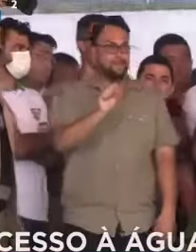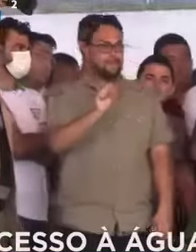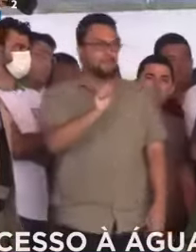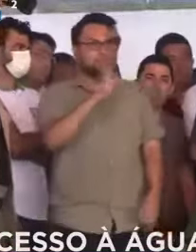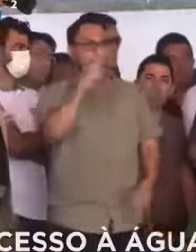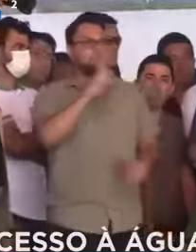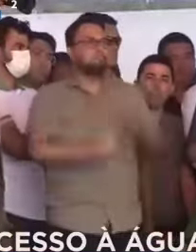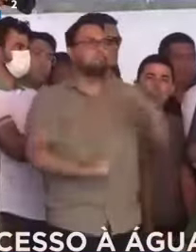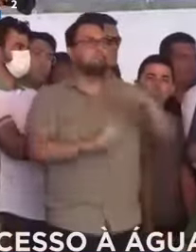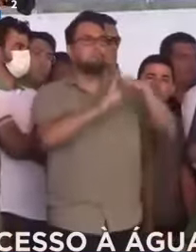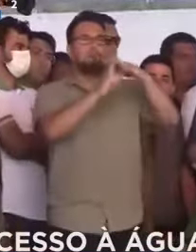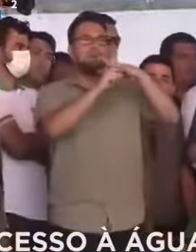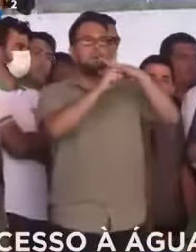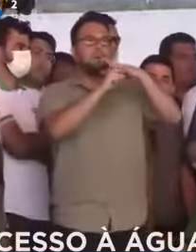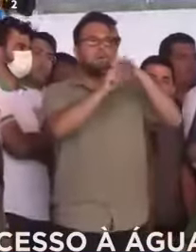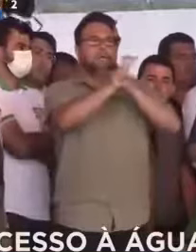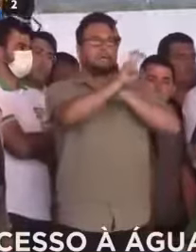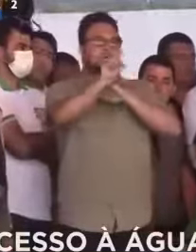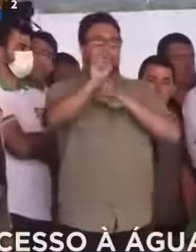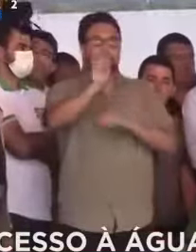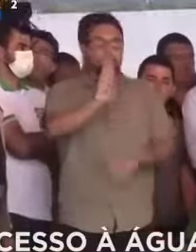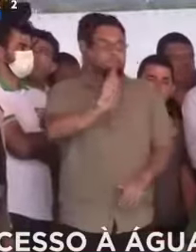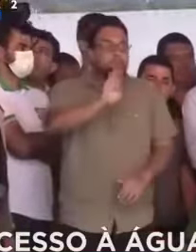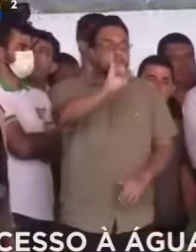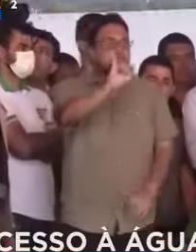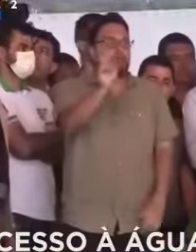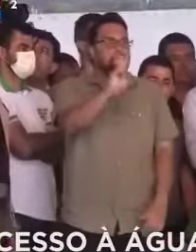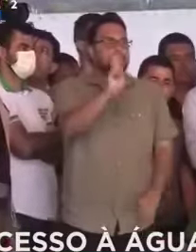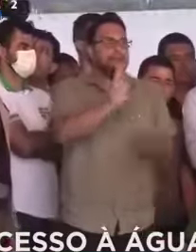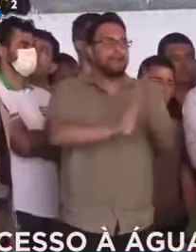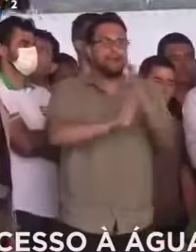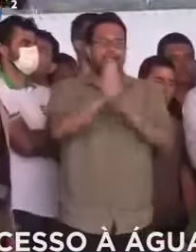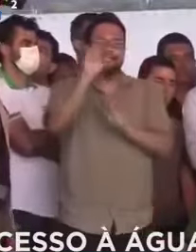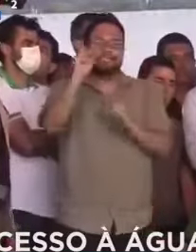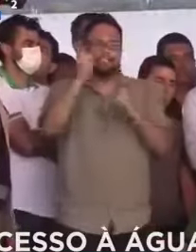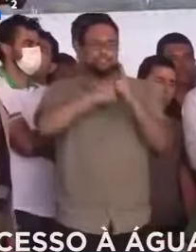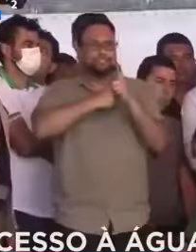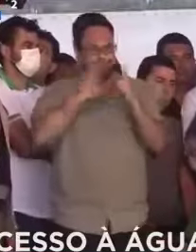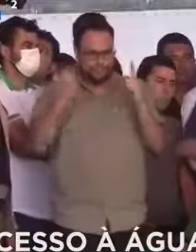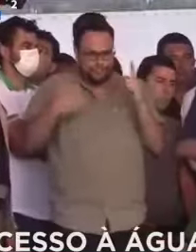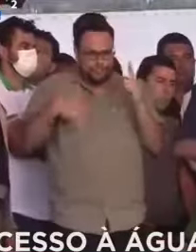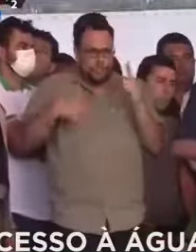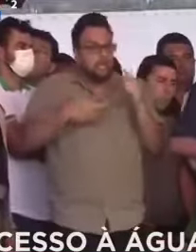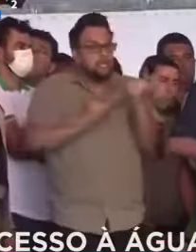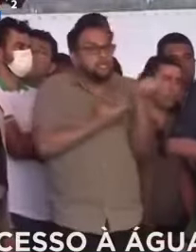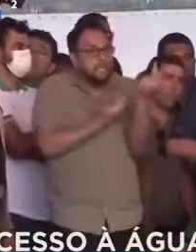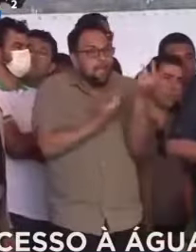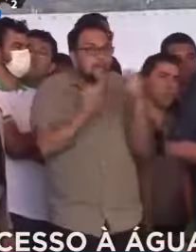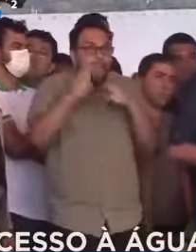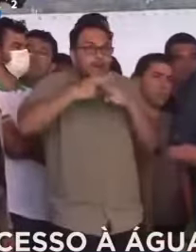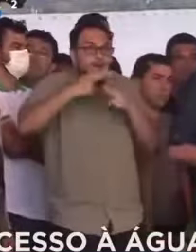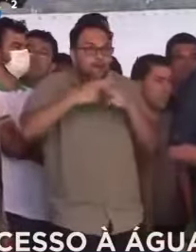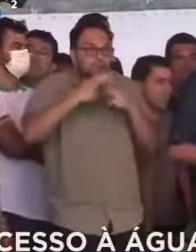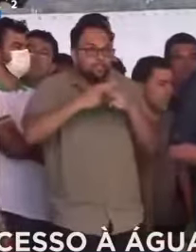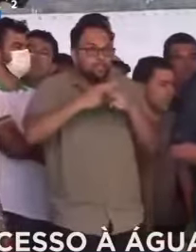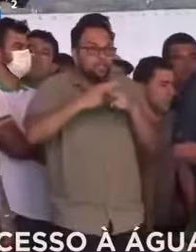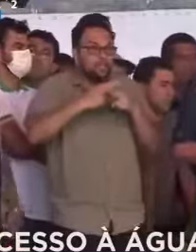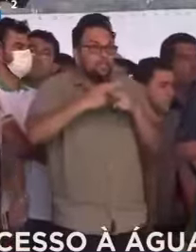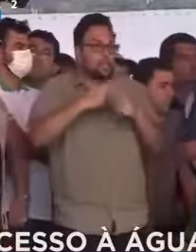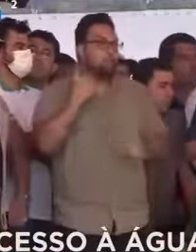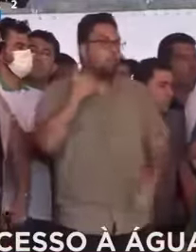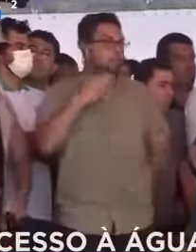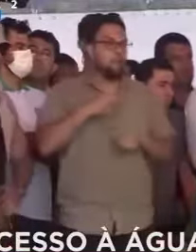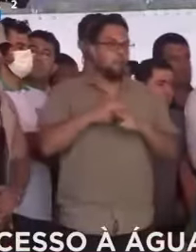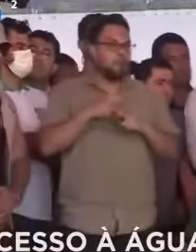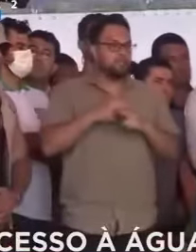de 500 bilhões de reais. A mesma coisa na Caixa Econômica Federal